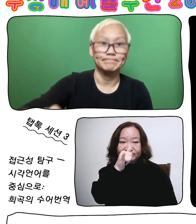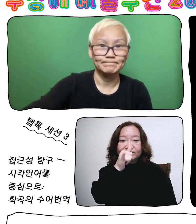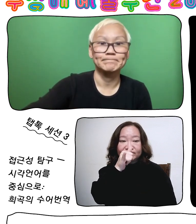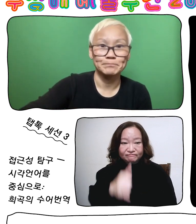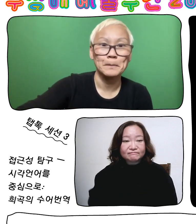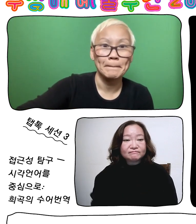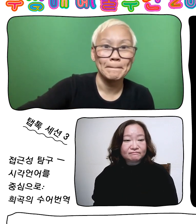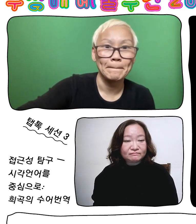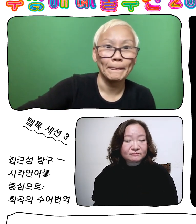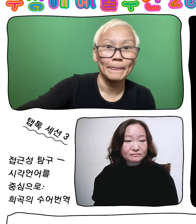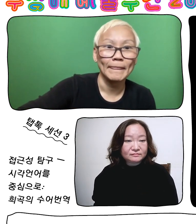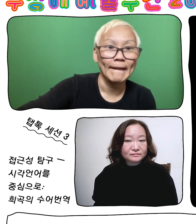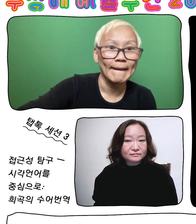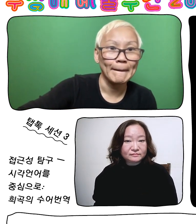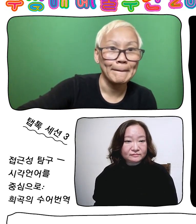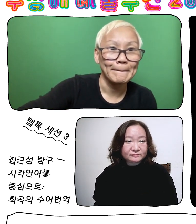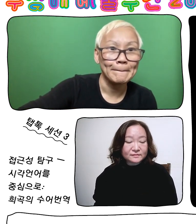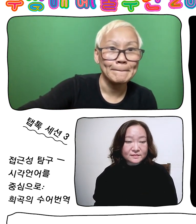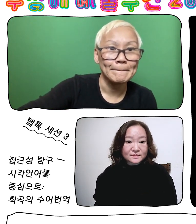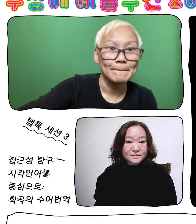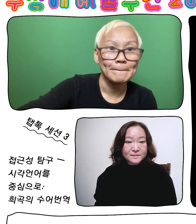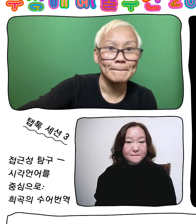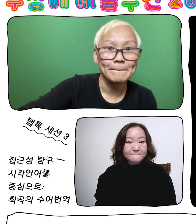수어로 표현되는 억양이 있습니다.